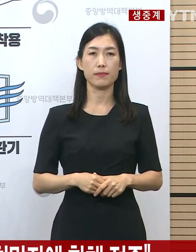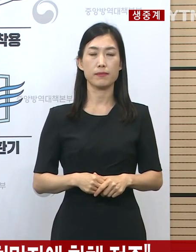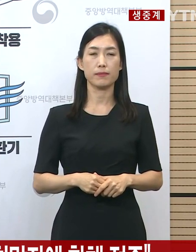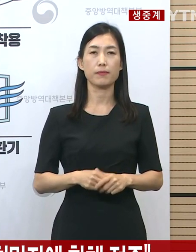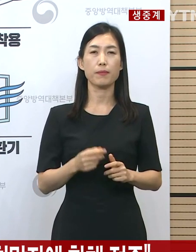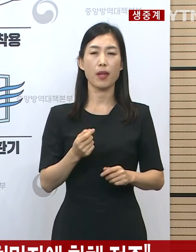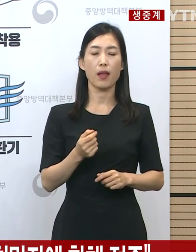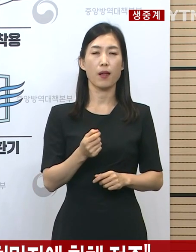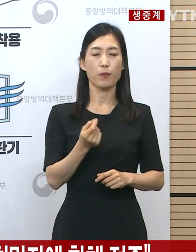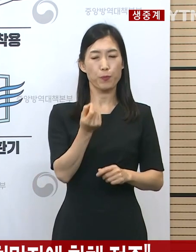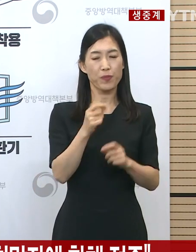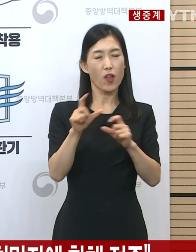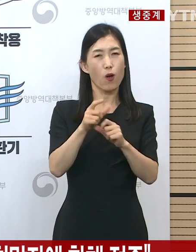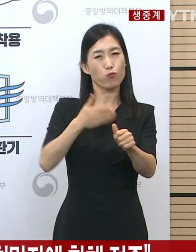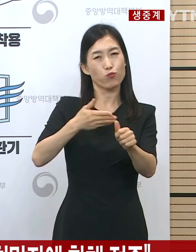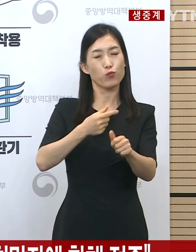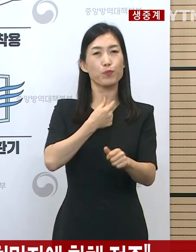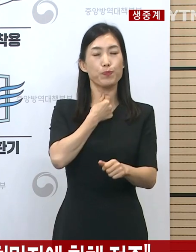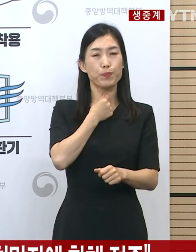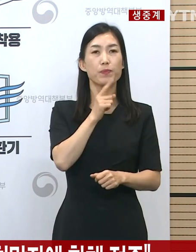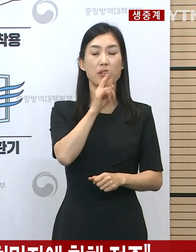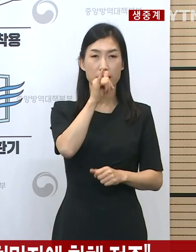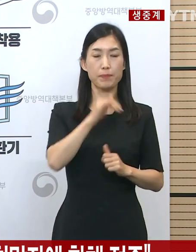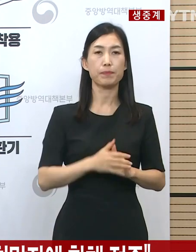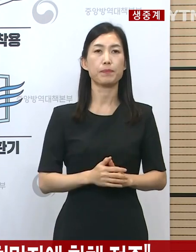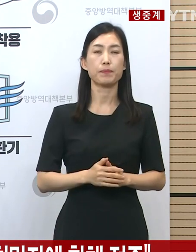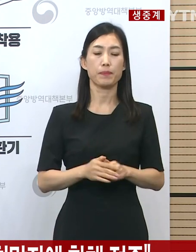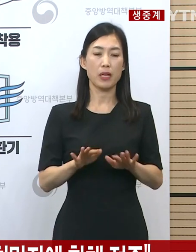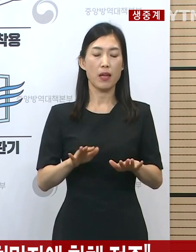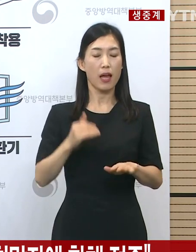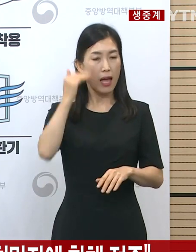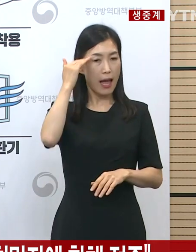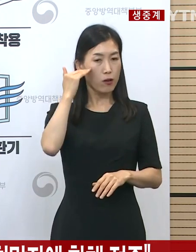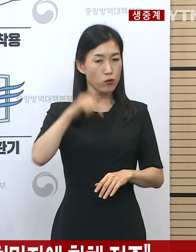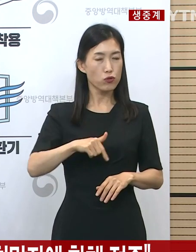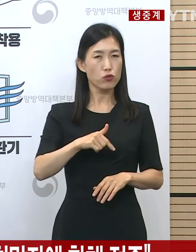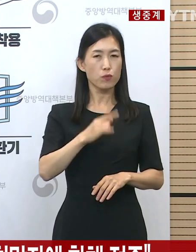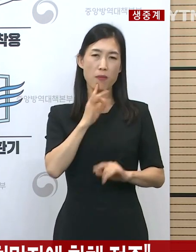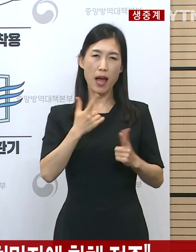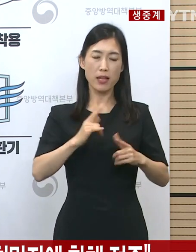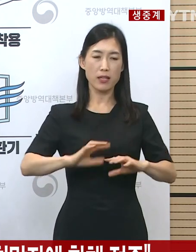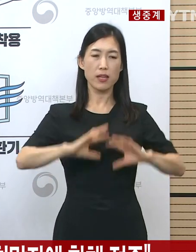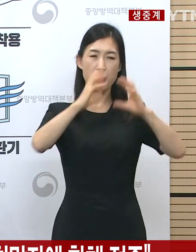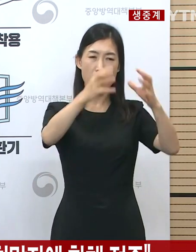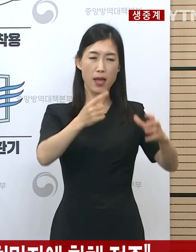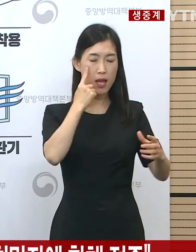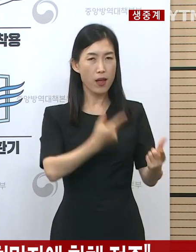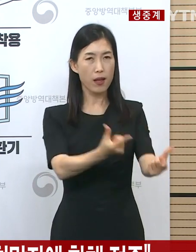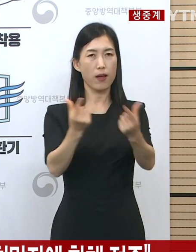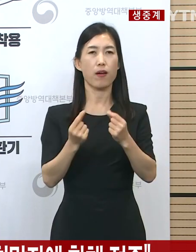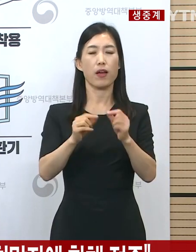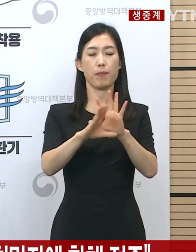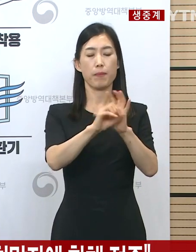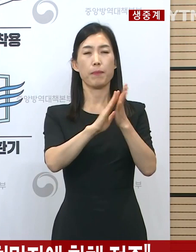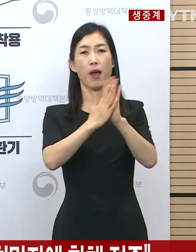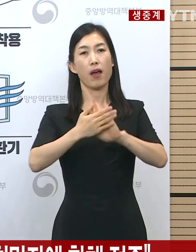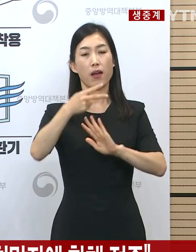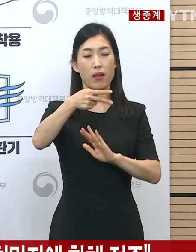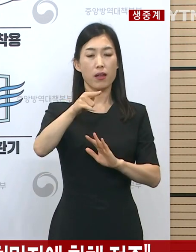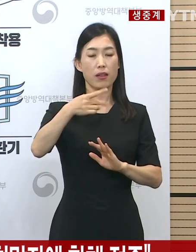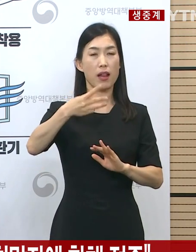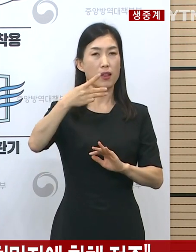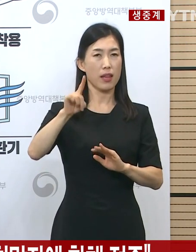몇 가지 당부 말씀을 드리겠습니다. 현재 우리나라를 포함하여 전 세계적으로 델타 바이러스 유행이